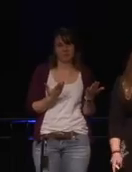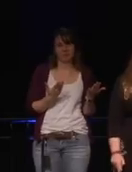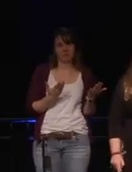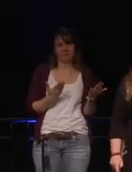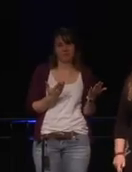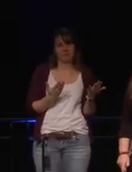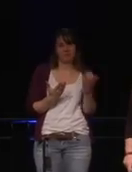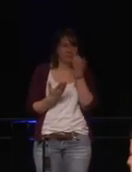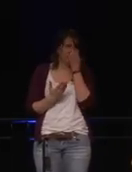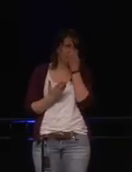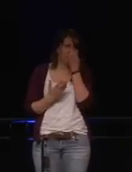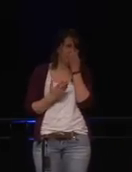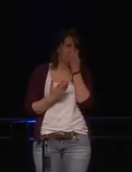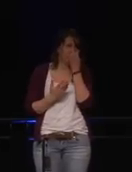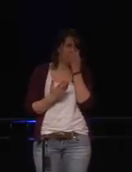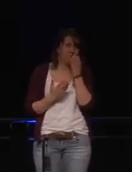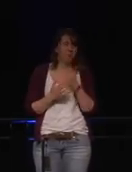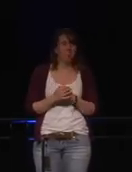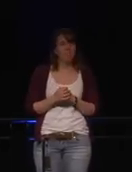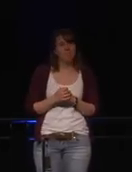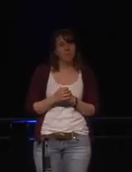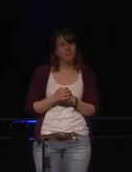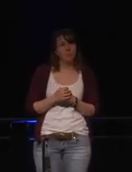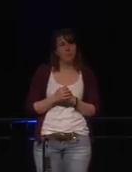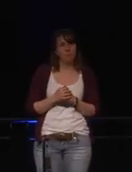exigir por ley que se cumplan las